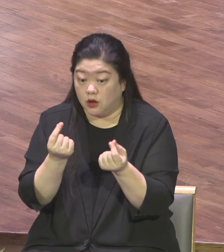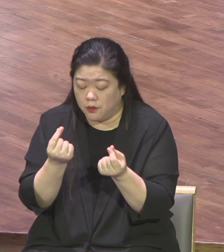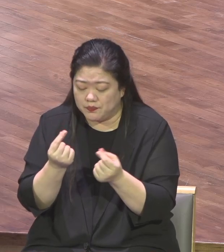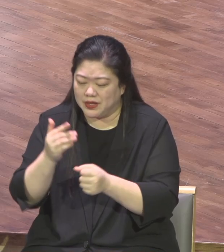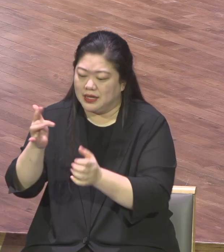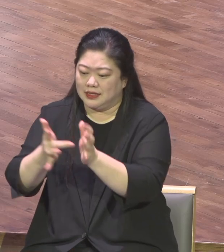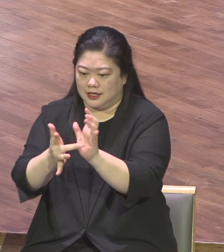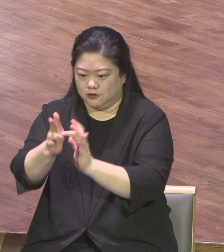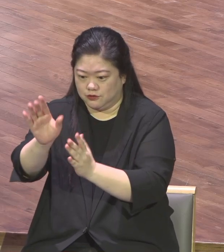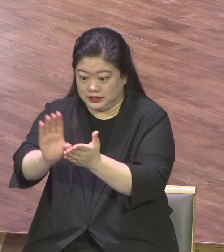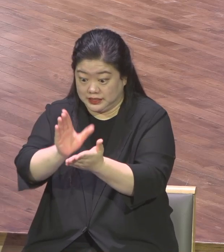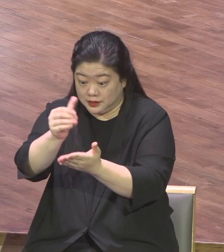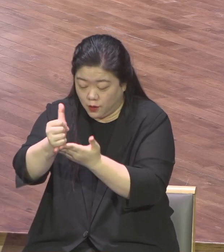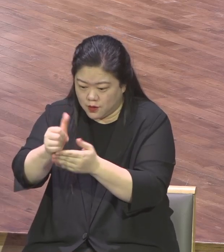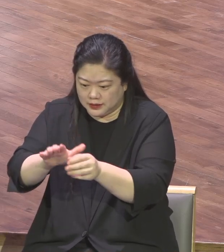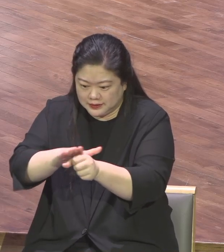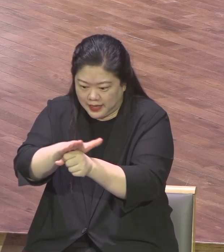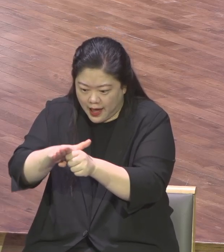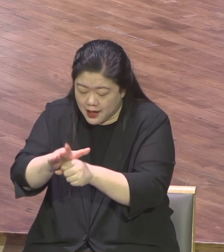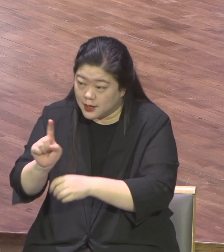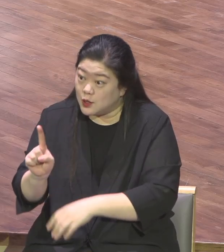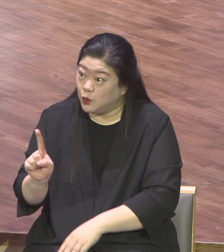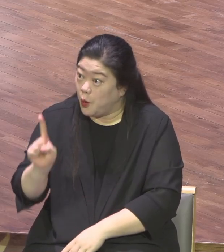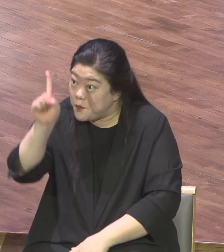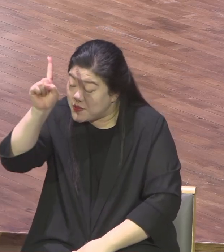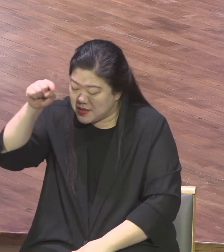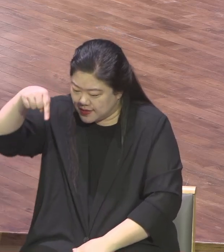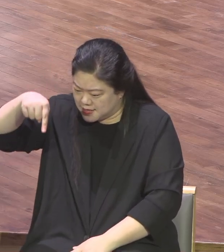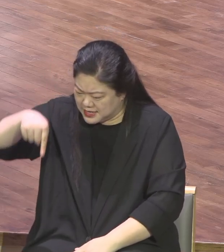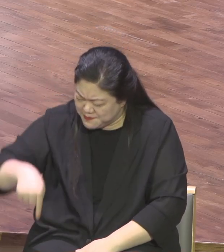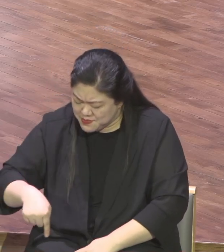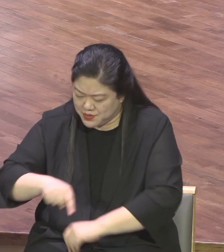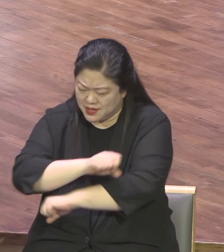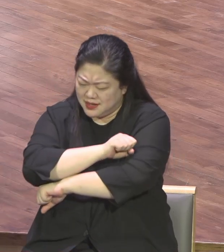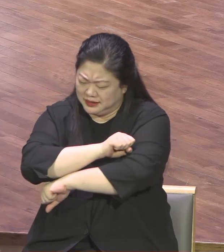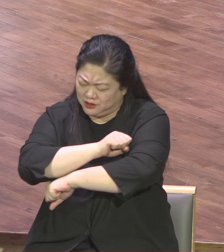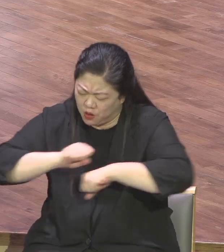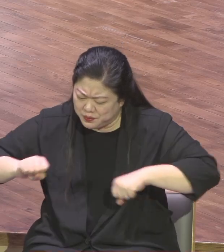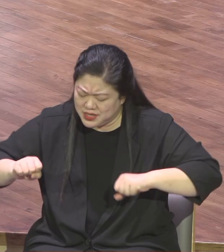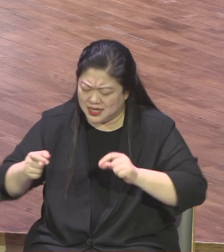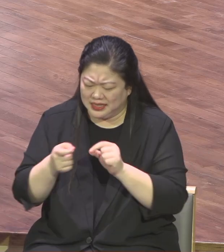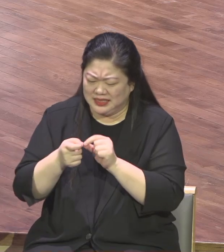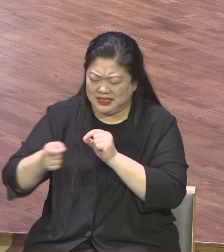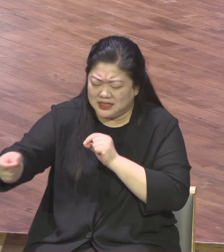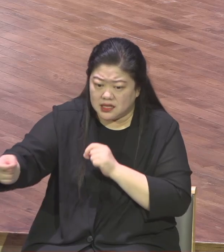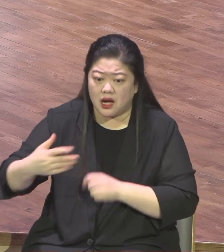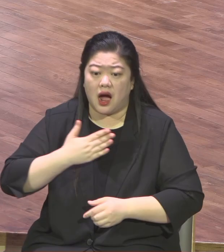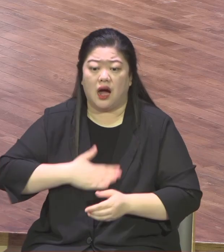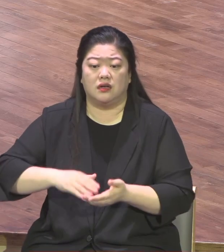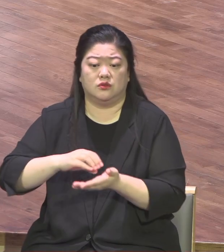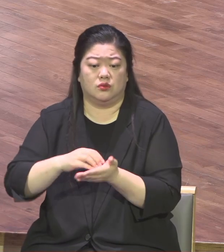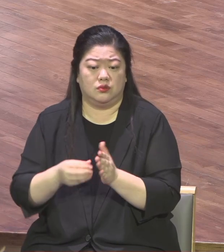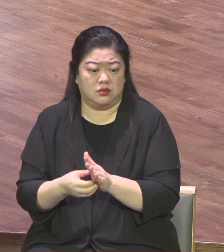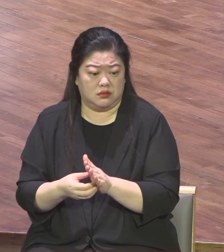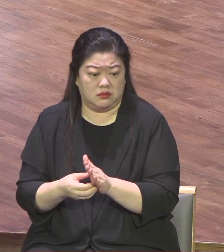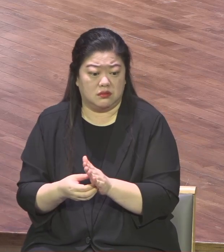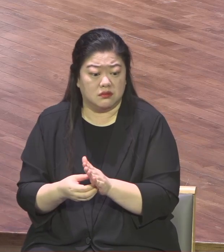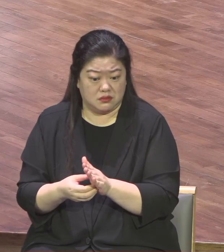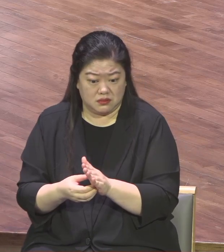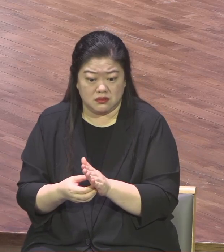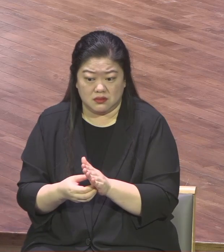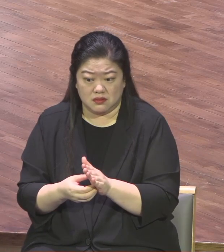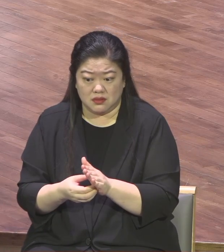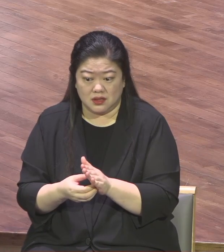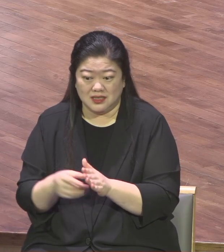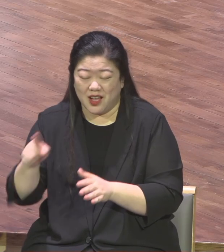알아라. 예수가 그리스도 되신다는 그 속에 있는 영적인 어마어마한 비밀. 이거를